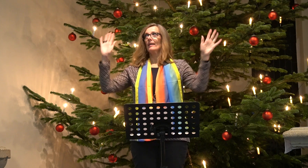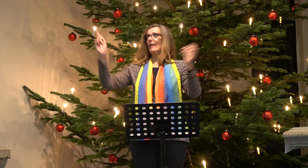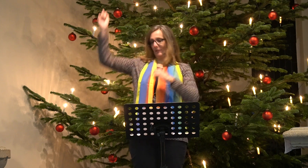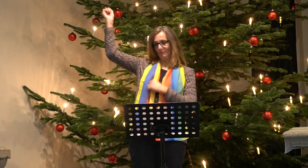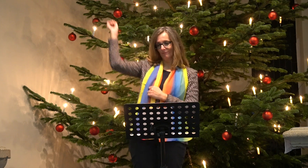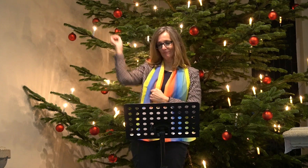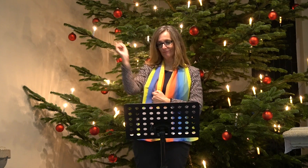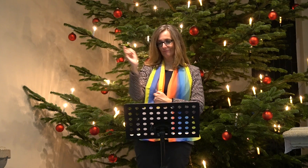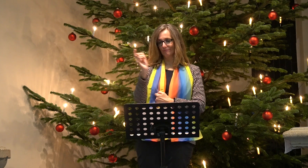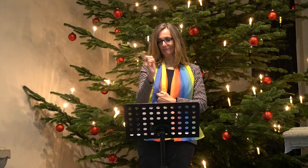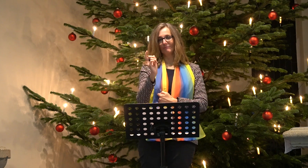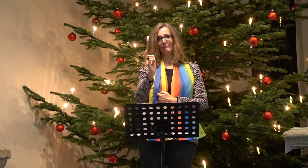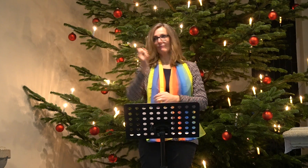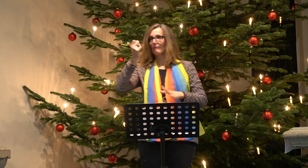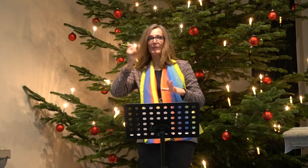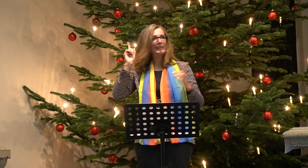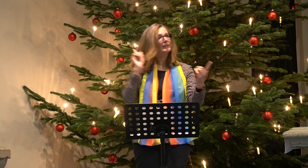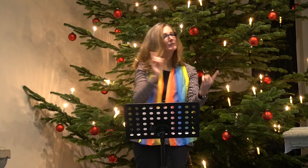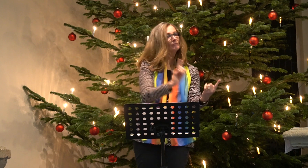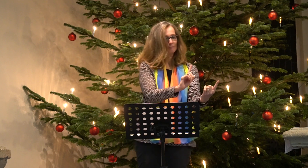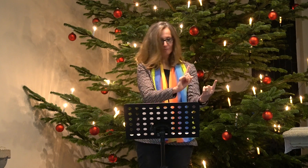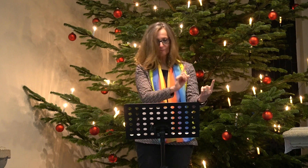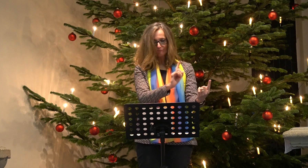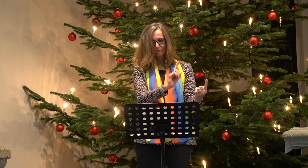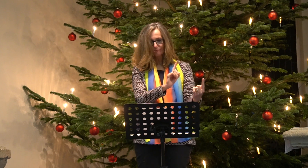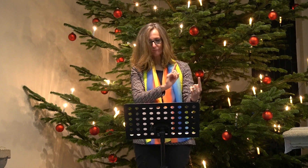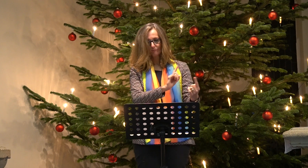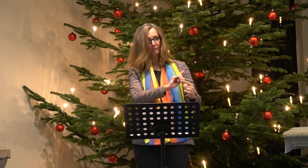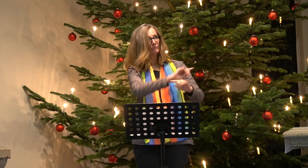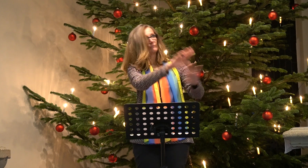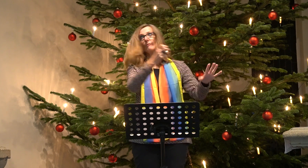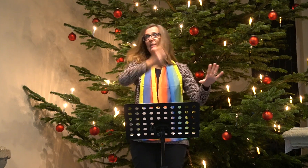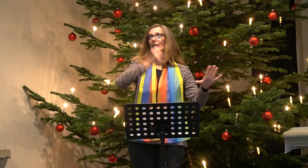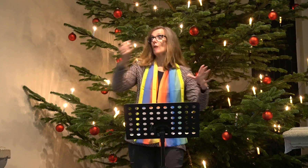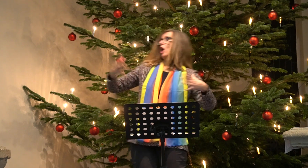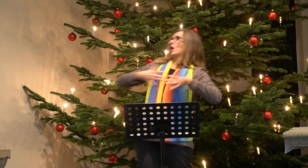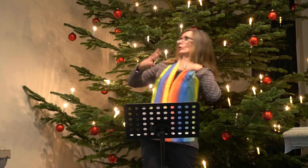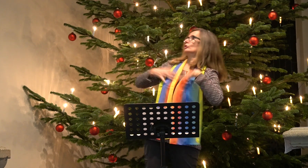Ein Engel kommt zu den Hirten. Die Hirten erschrecken.